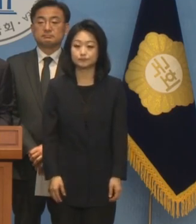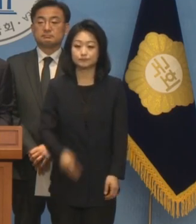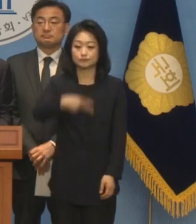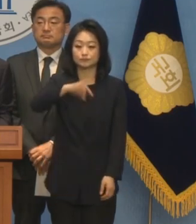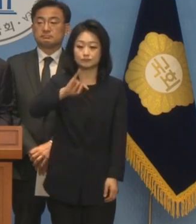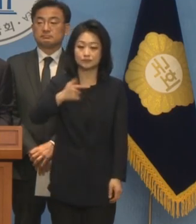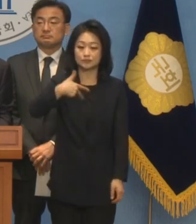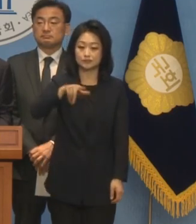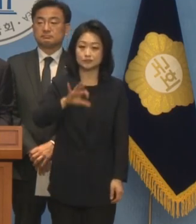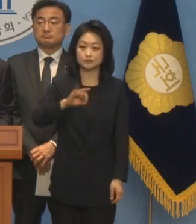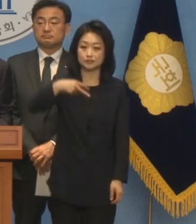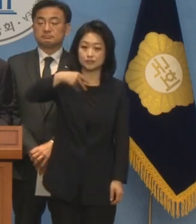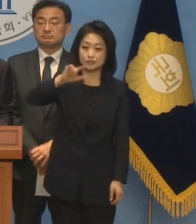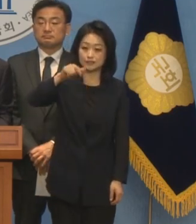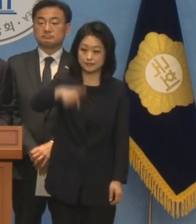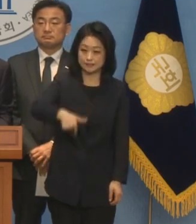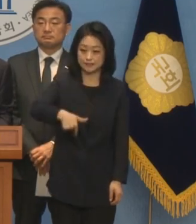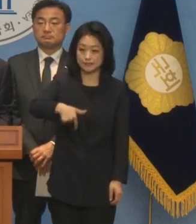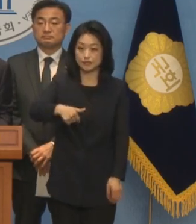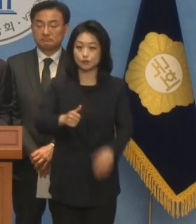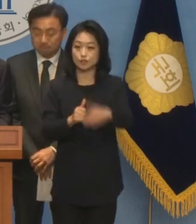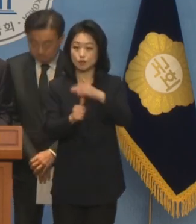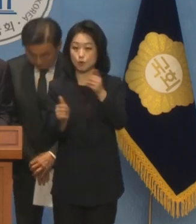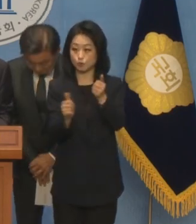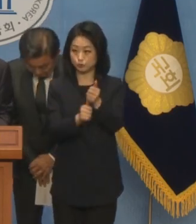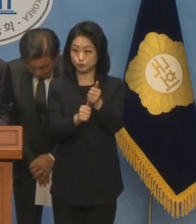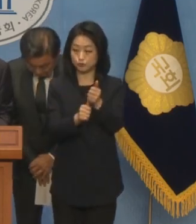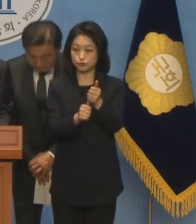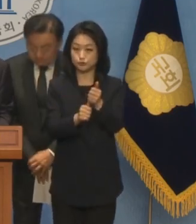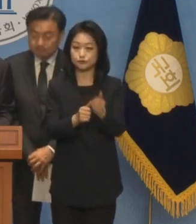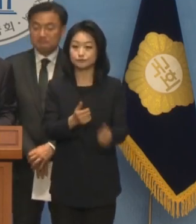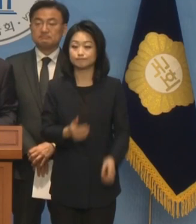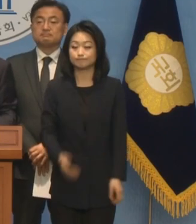신장식 조국 혁신당 원내부 대표입니다